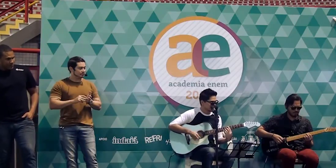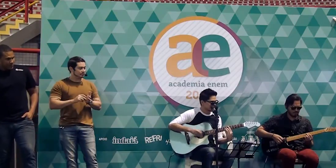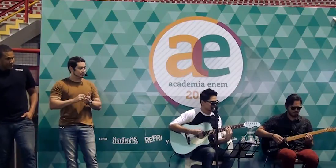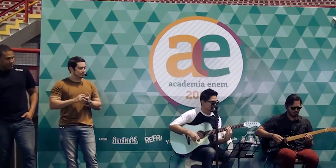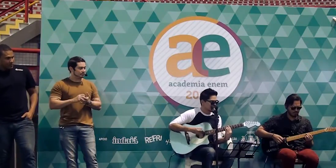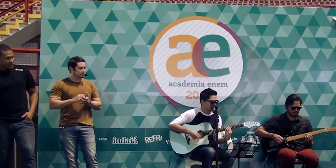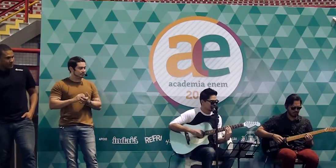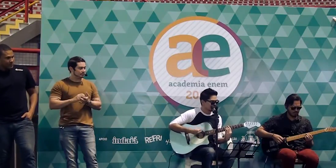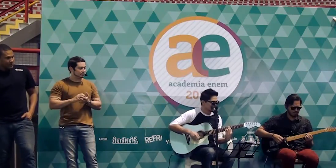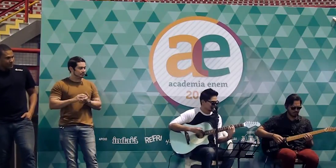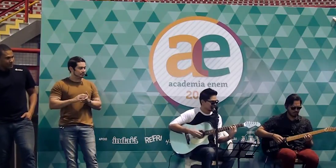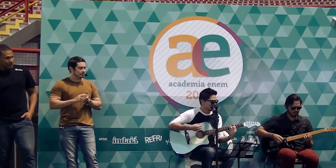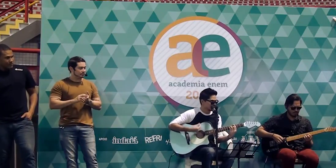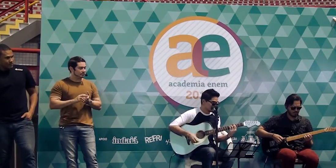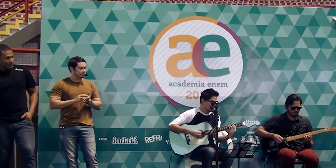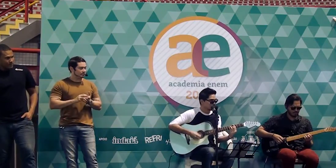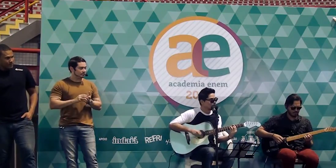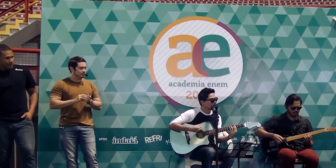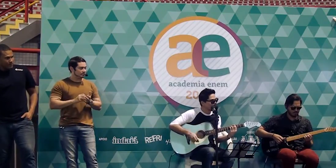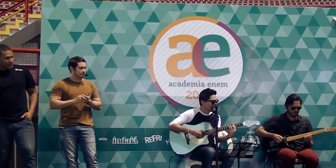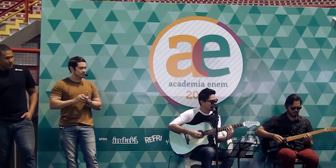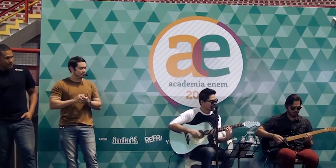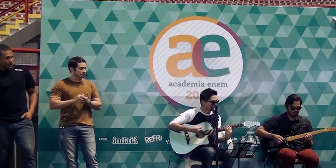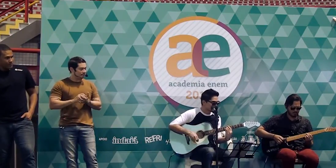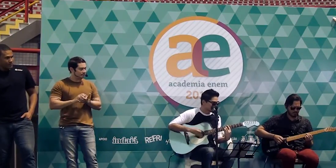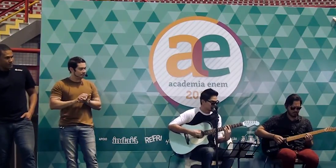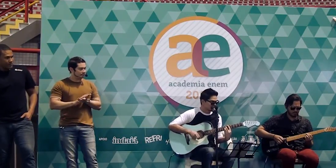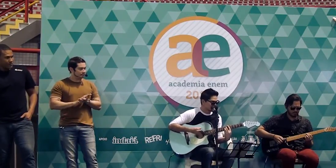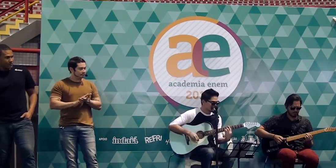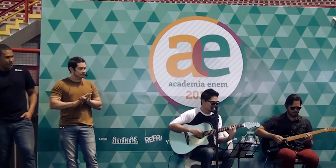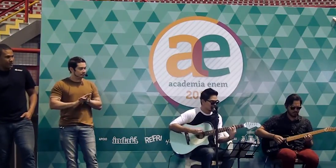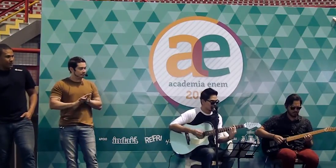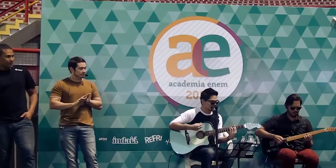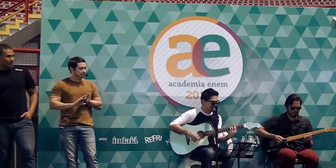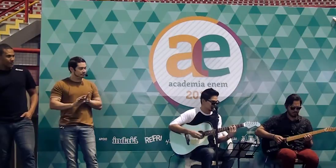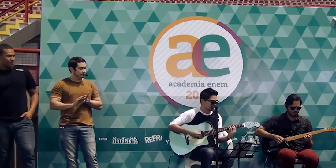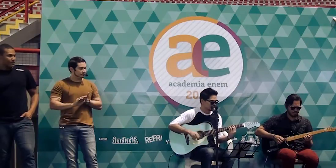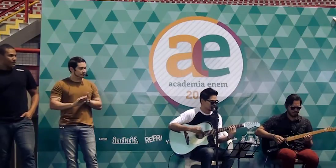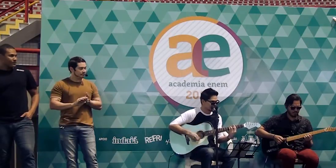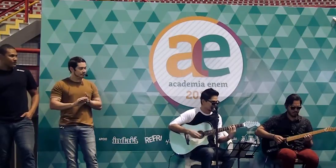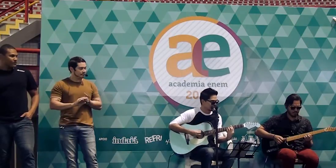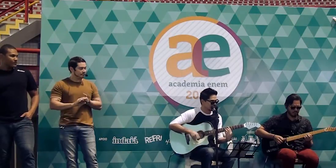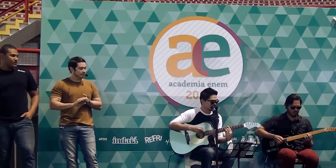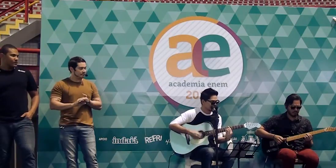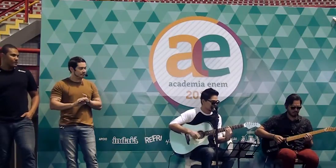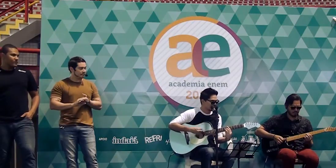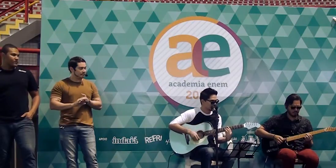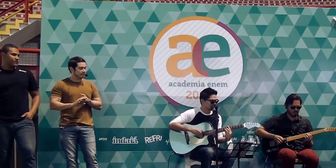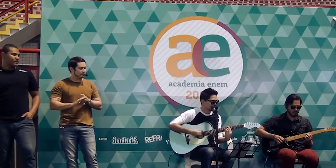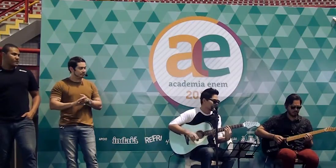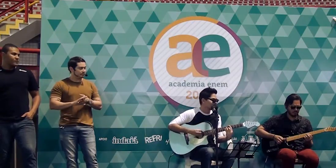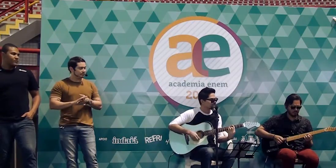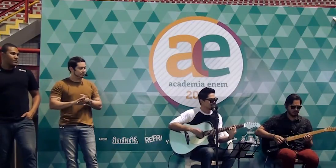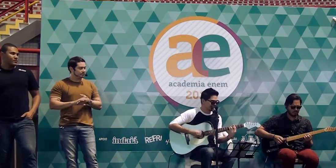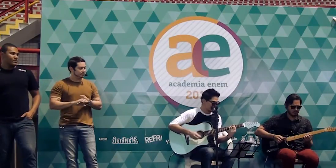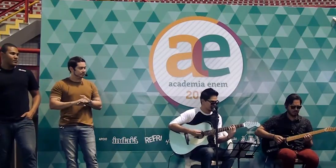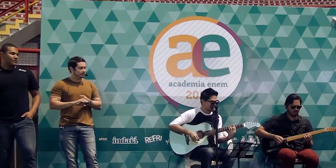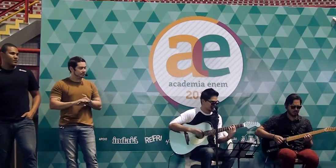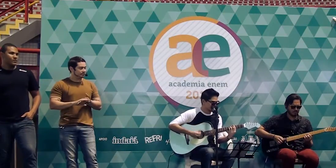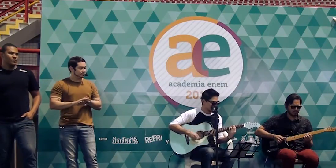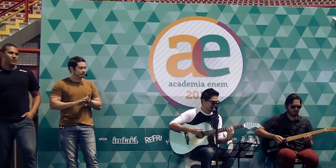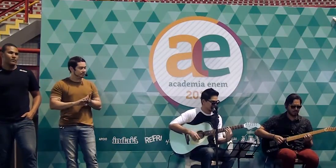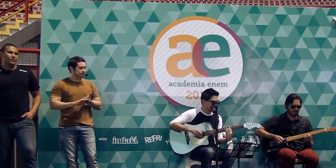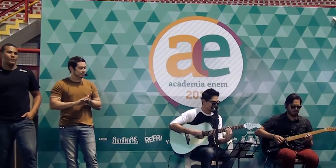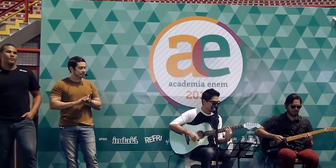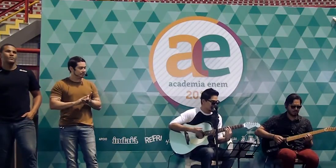da cidade souberam da novidade, tudo bom aí. E João de Santo Cristo ficou rico e acabou com todo